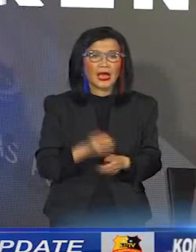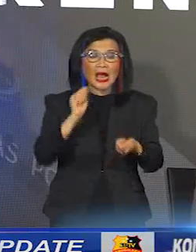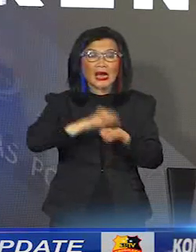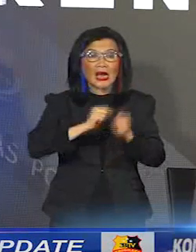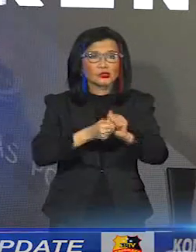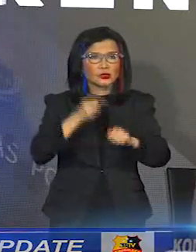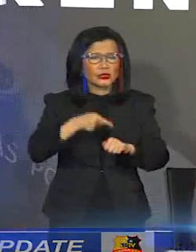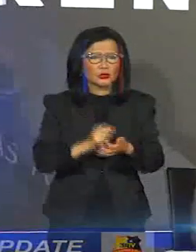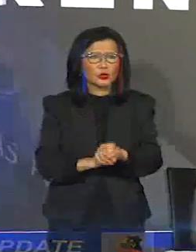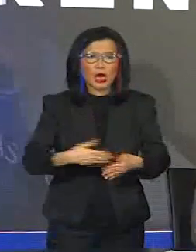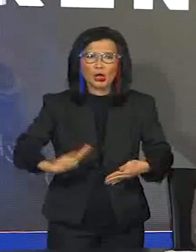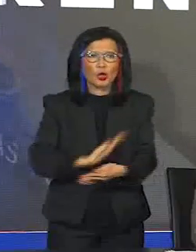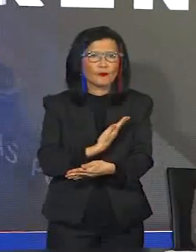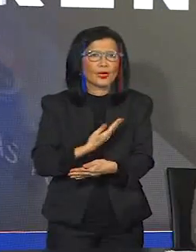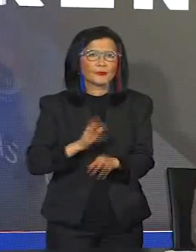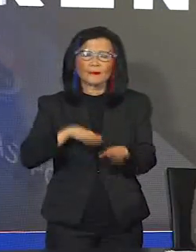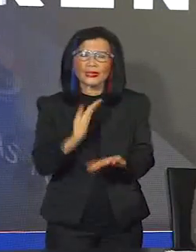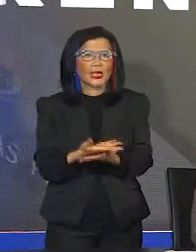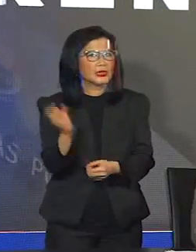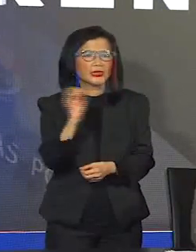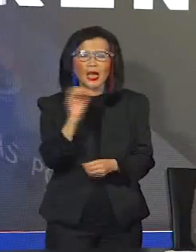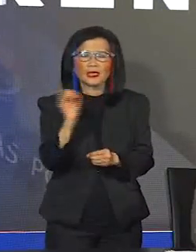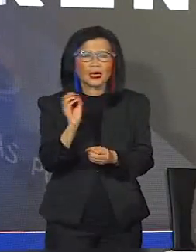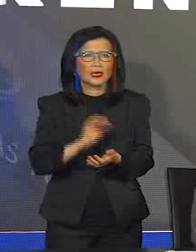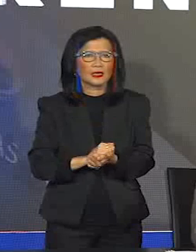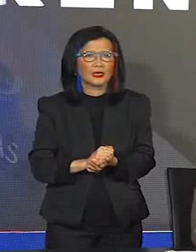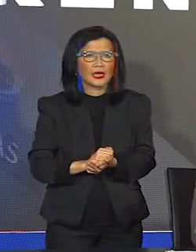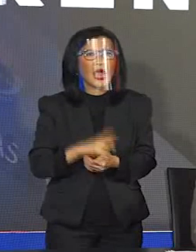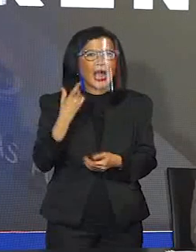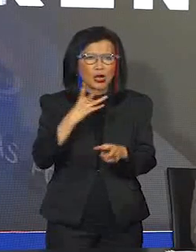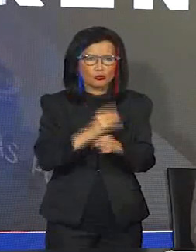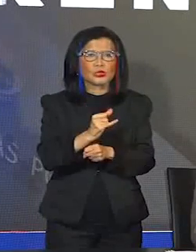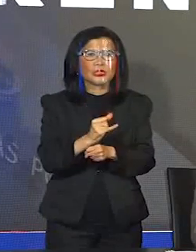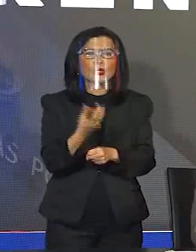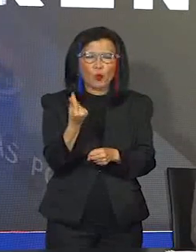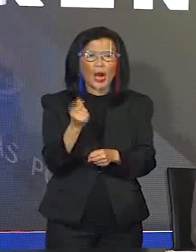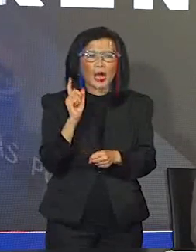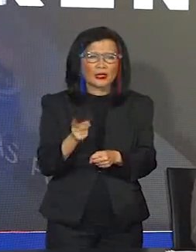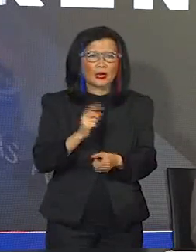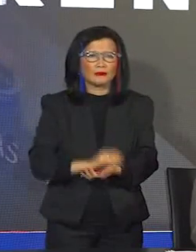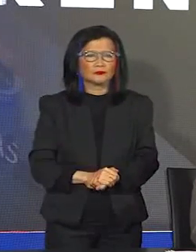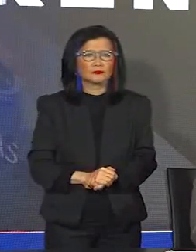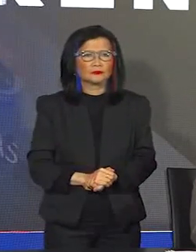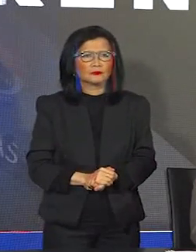kejadian tersebut tidak ada korban jiwa, tentunya ada kerugian material.